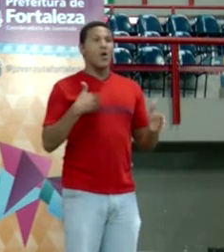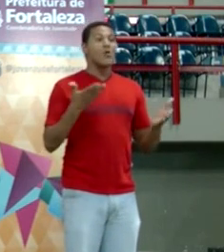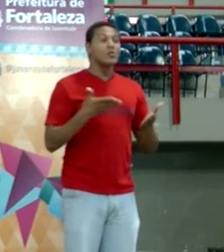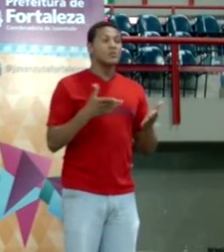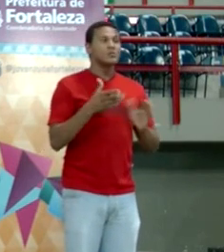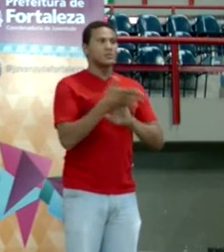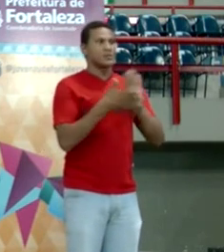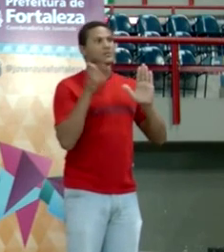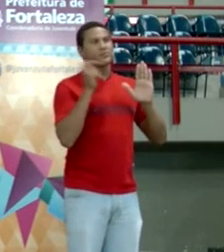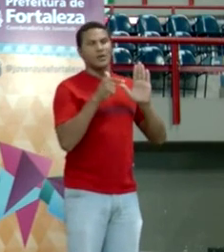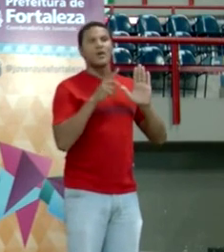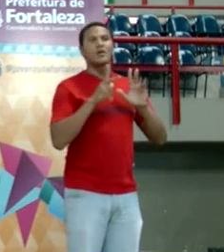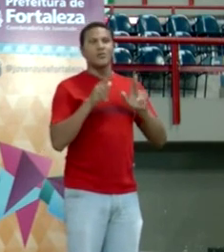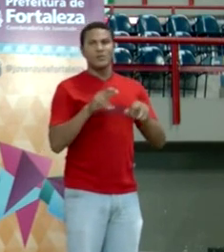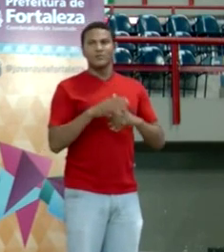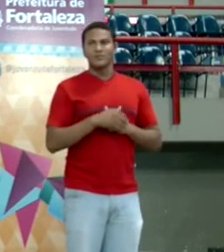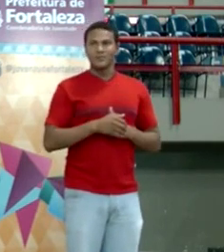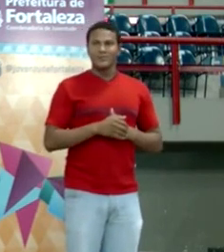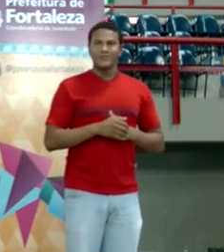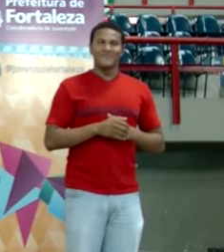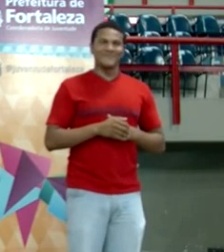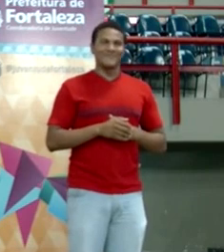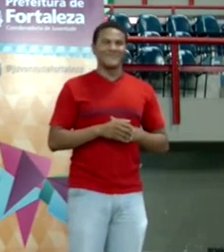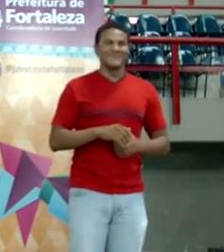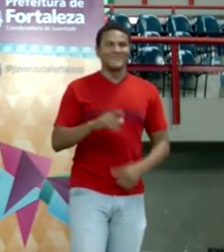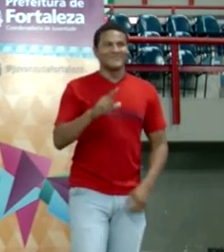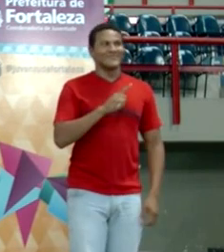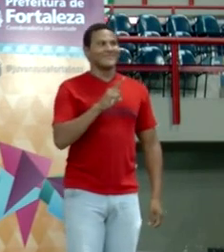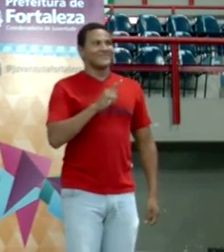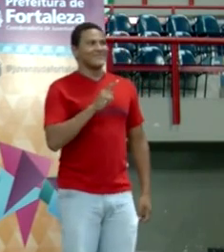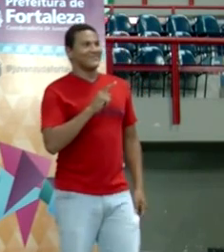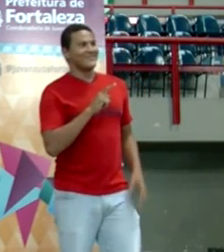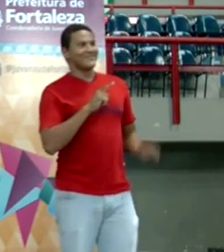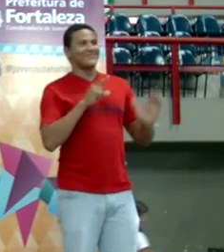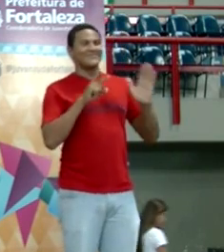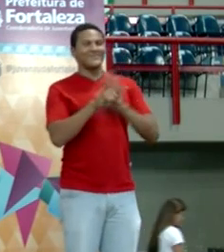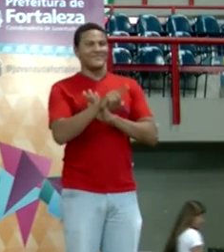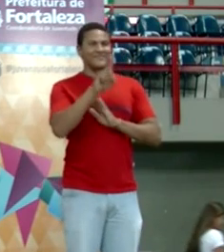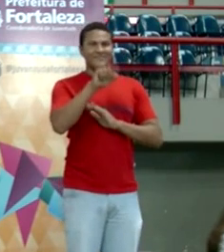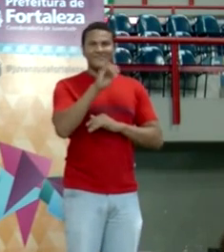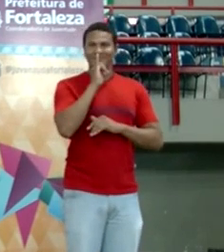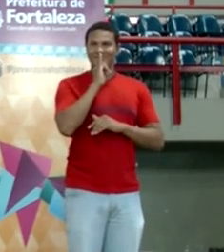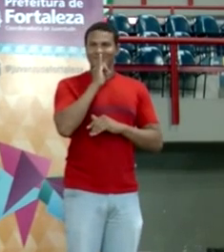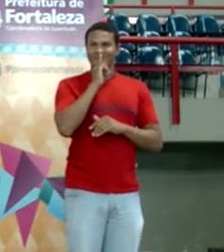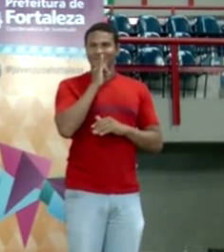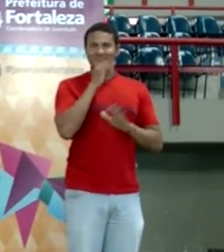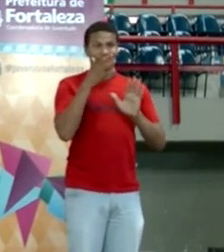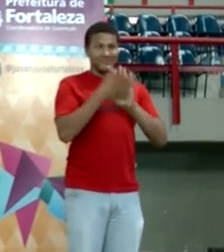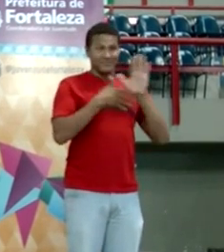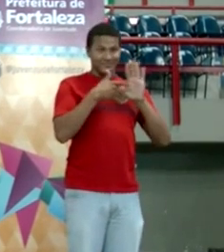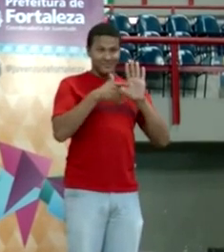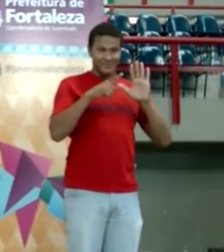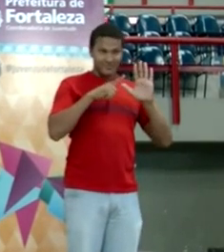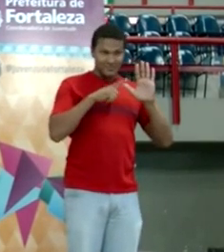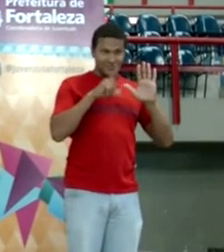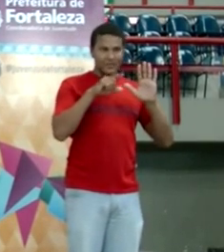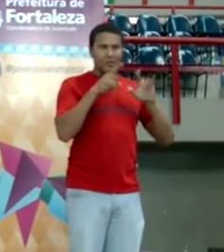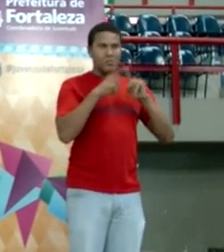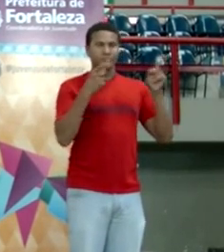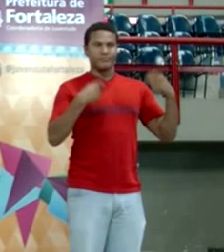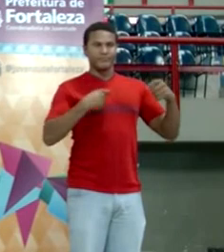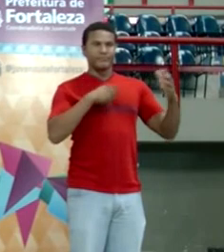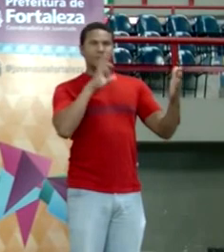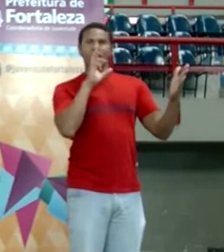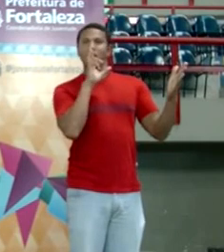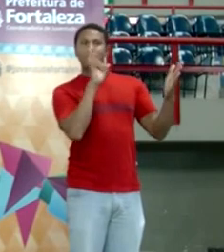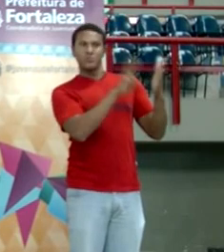gente? Tá certo? Vai ter a questão que tem um texto, mas você tem que responder sobre o assunto. Para